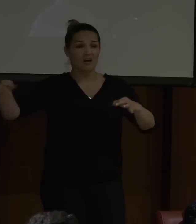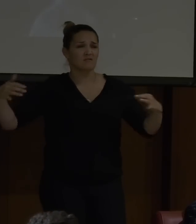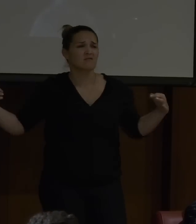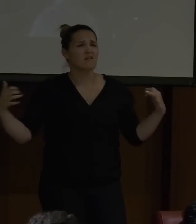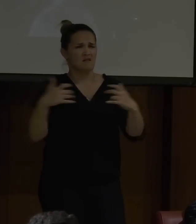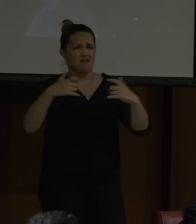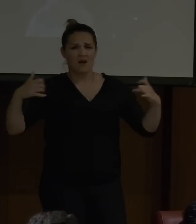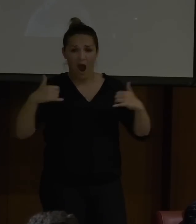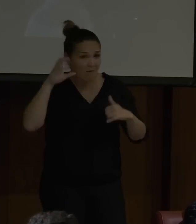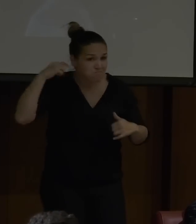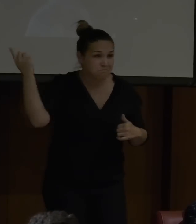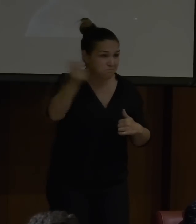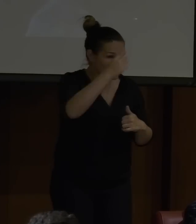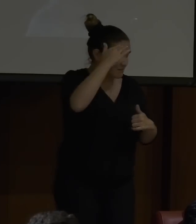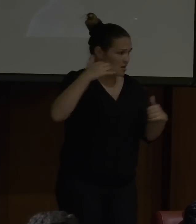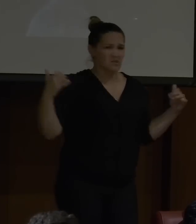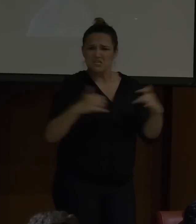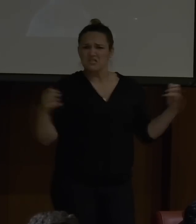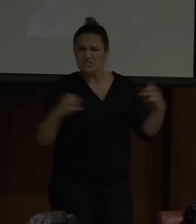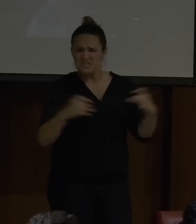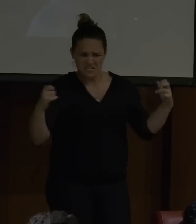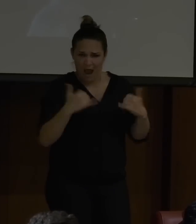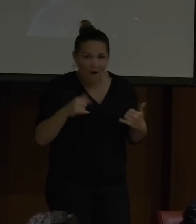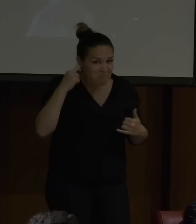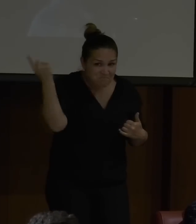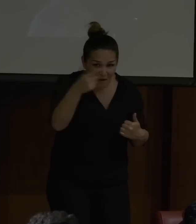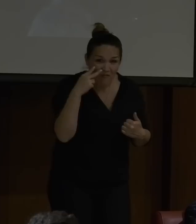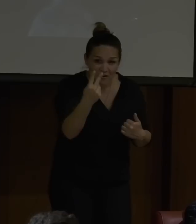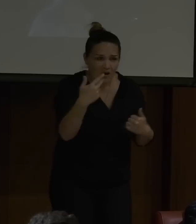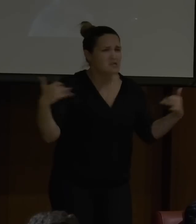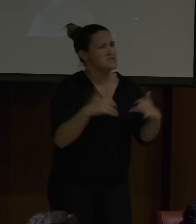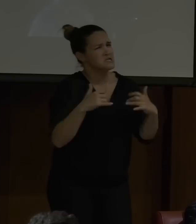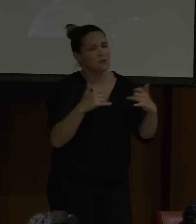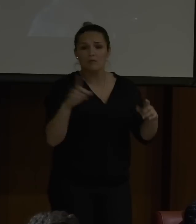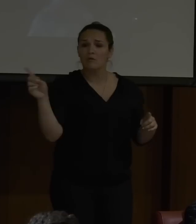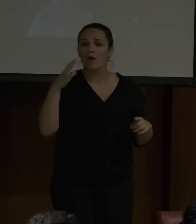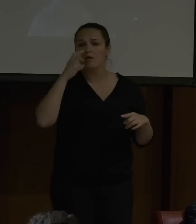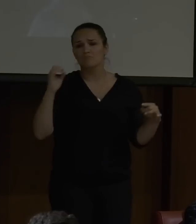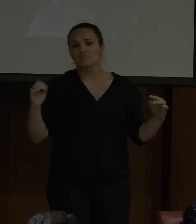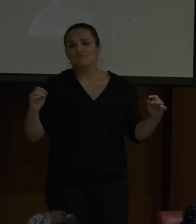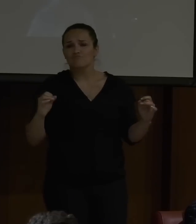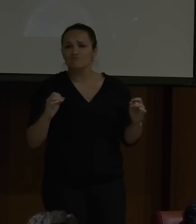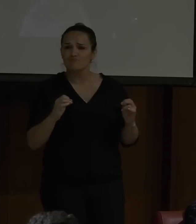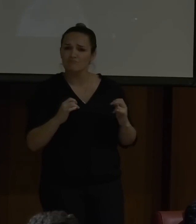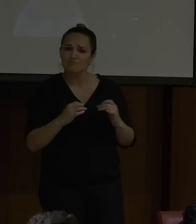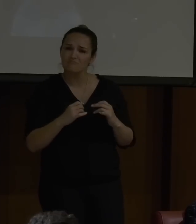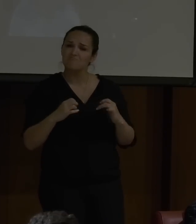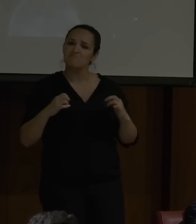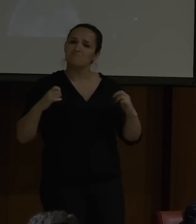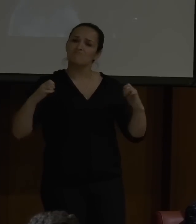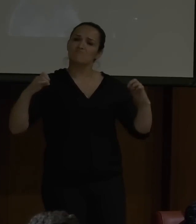arrebatados que hay ahora, que cogen el acordeón y lo quieren despedazar. Emiliano era un hombre calmado, que tocaba su